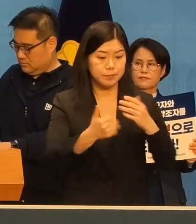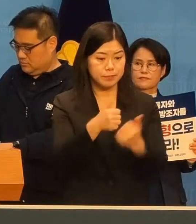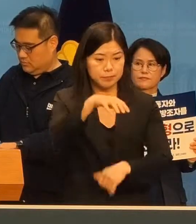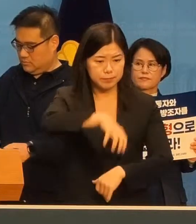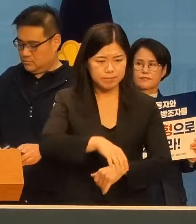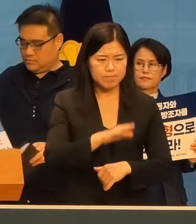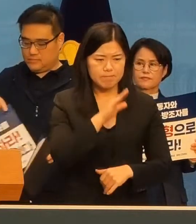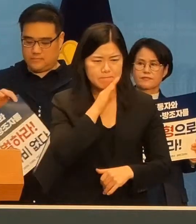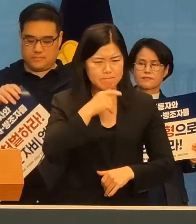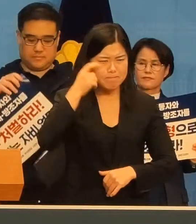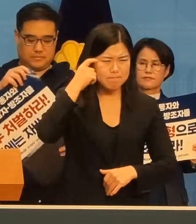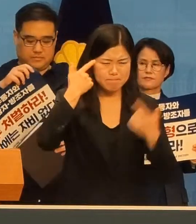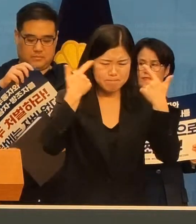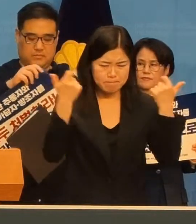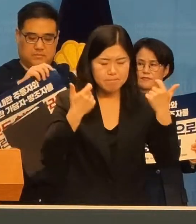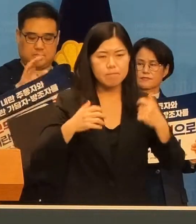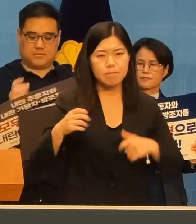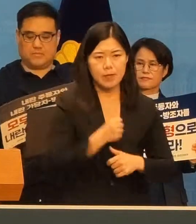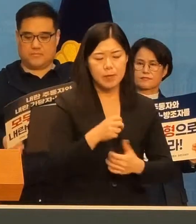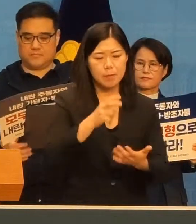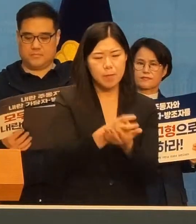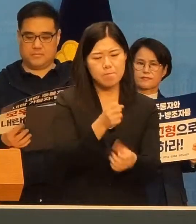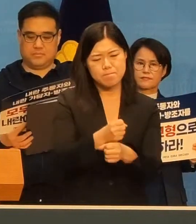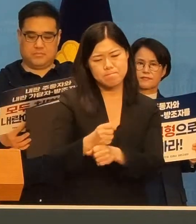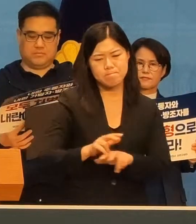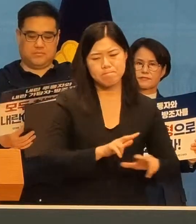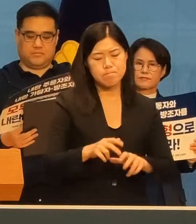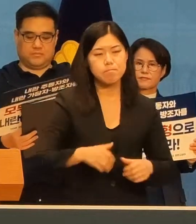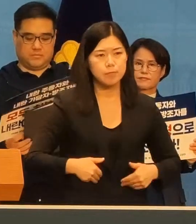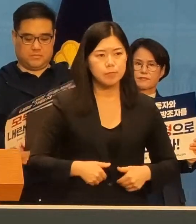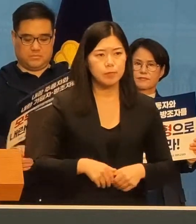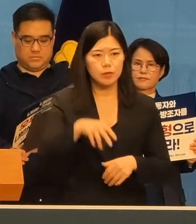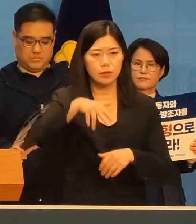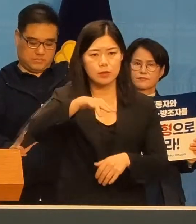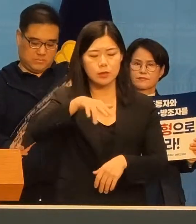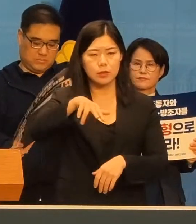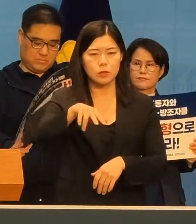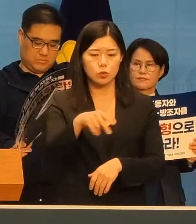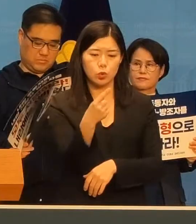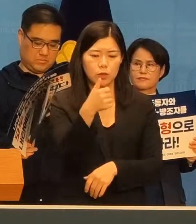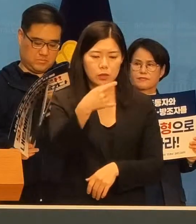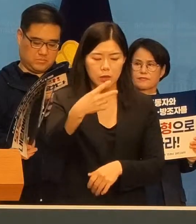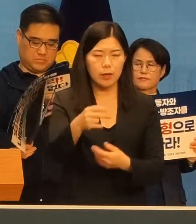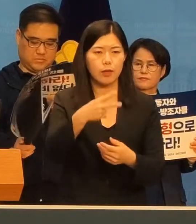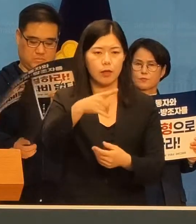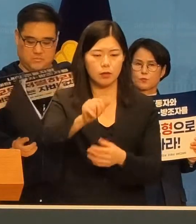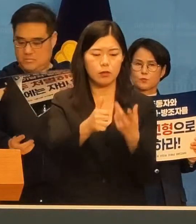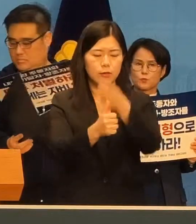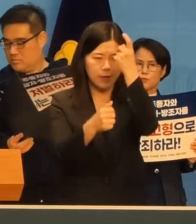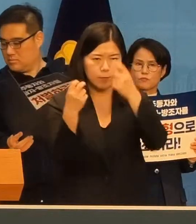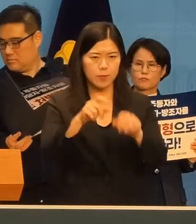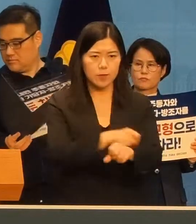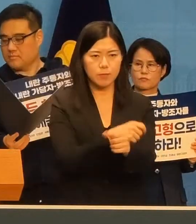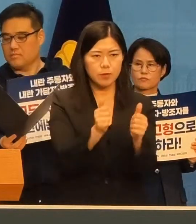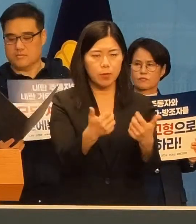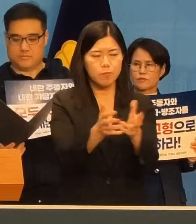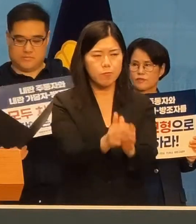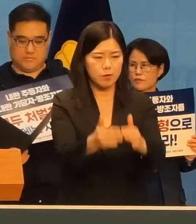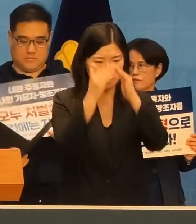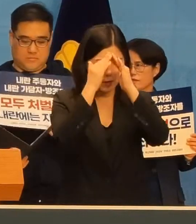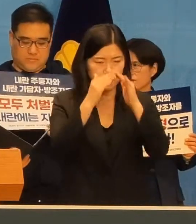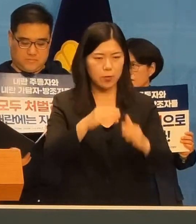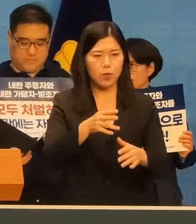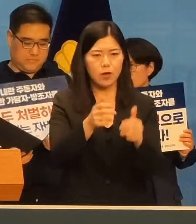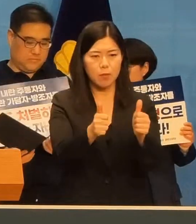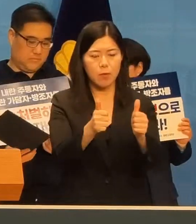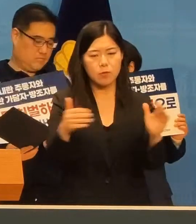비상한 각오로 입법에 나서야 합니다. 직위원 조의대에 대한 탄핵과 특별재판부 설치를 통해 무너진 사법